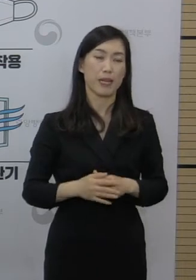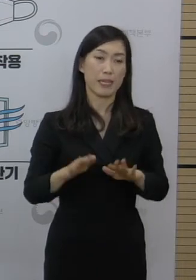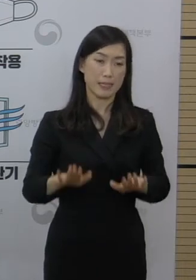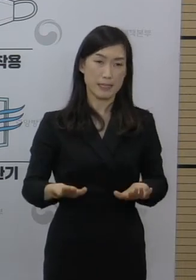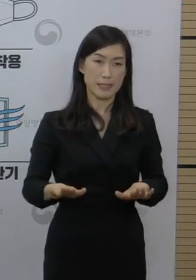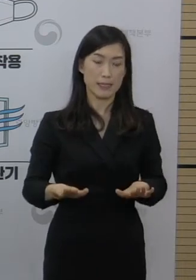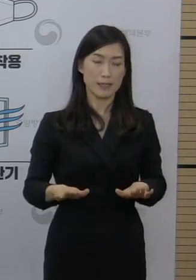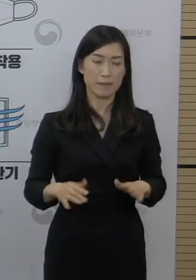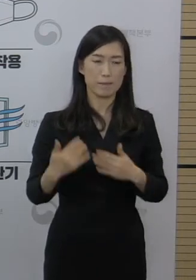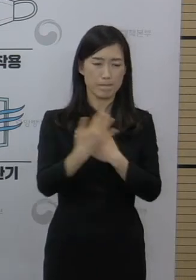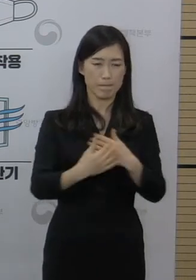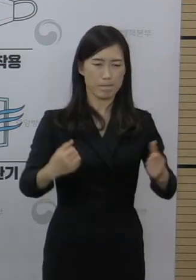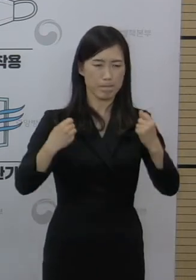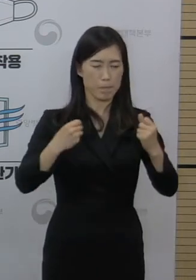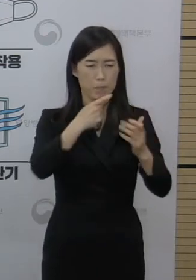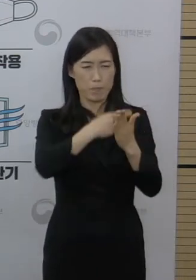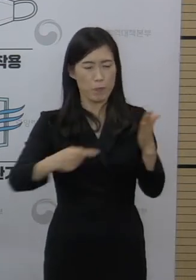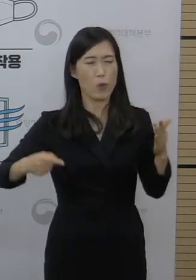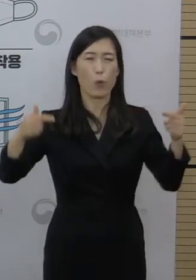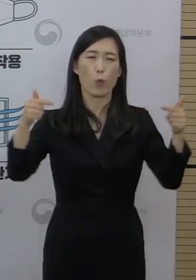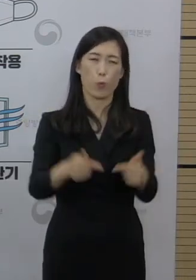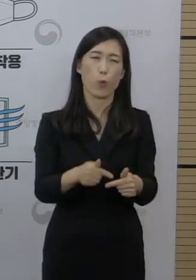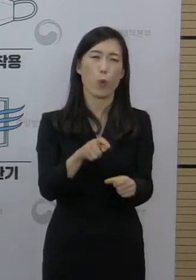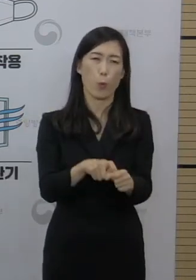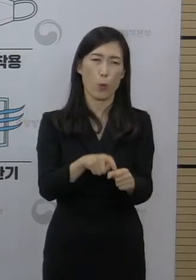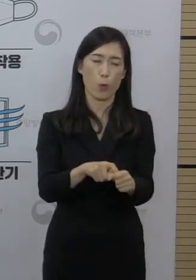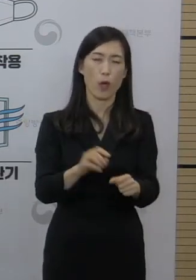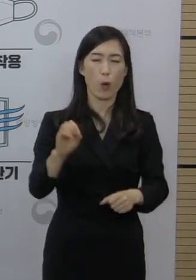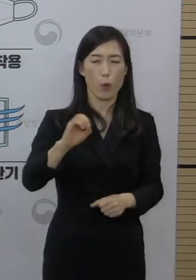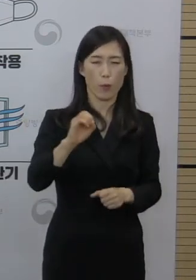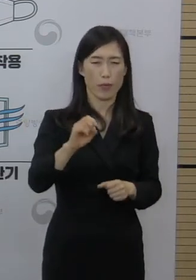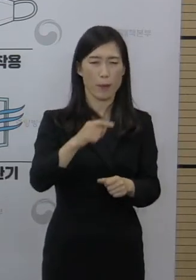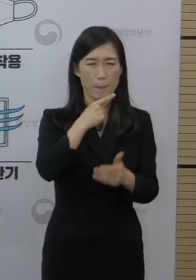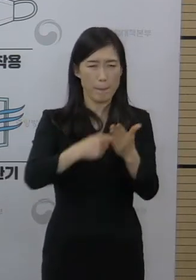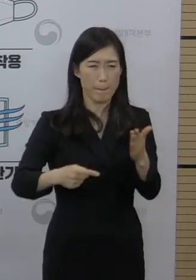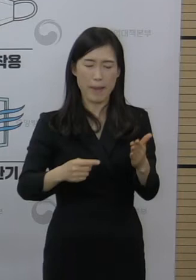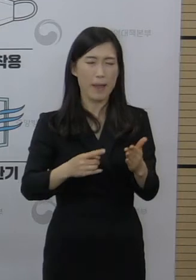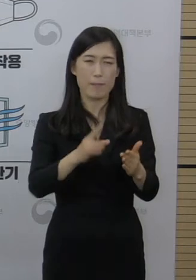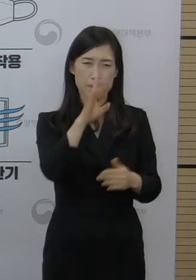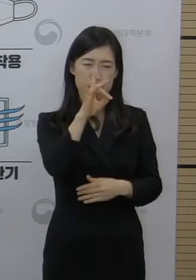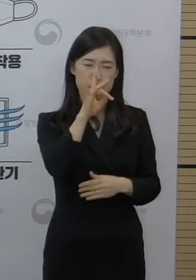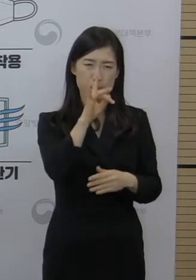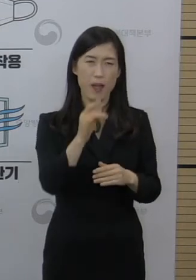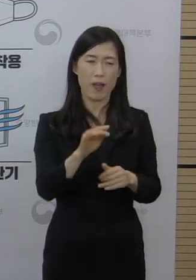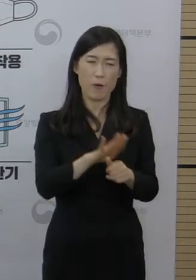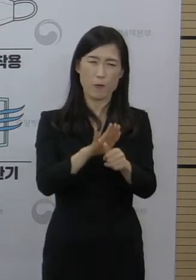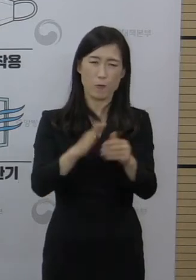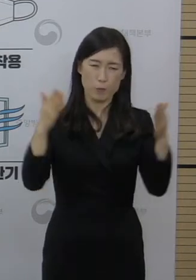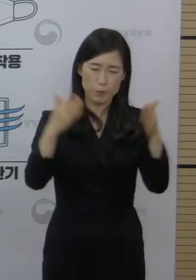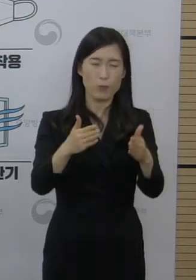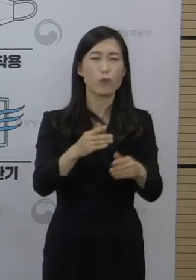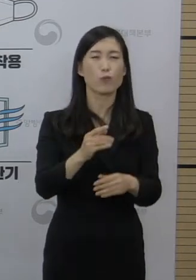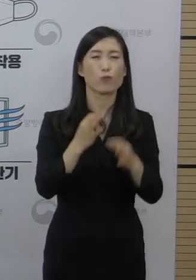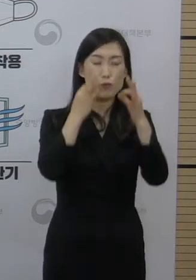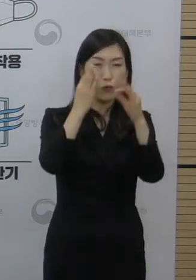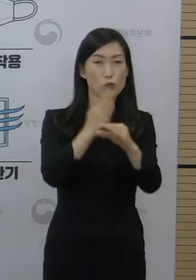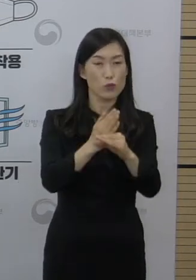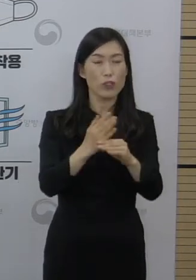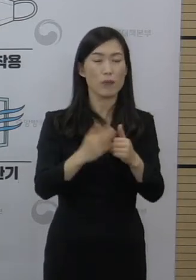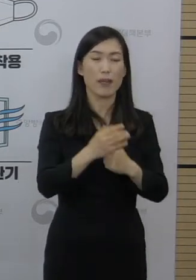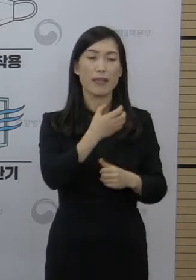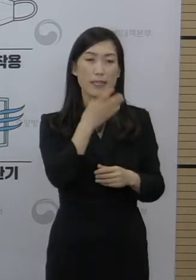건강 피해를 최소화하면서 5 미크론 유행을 극복하는 것이 최우선입니다 고령층 과 기저 질환자 등